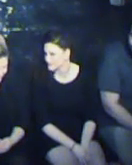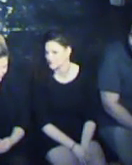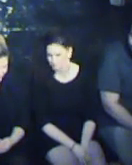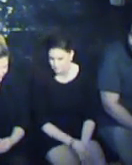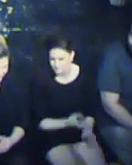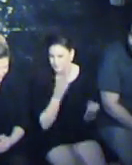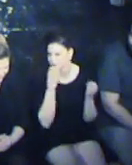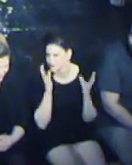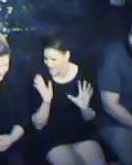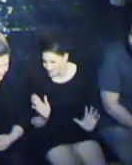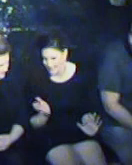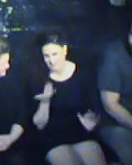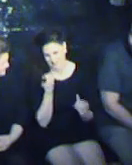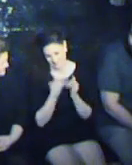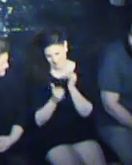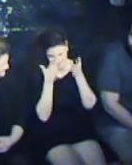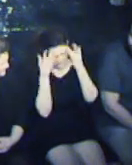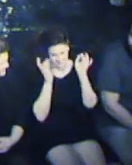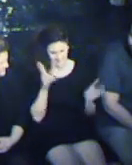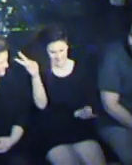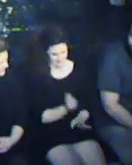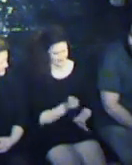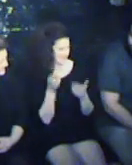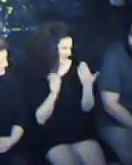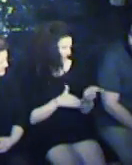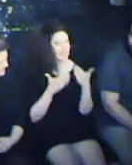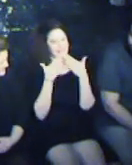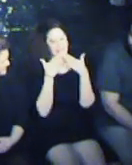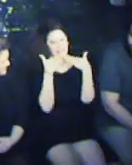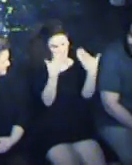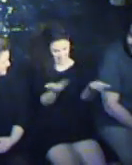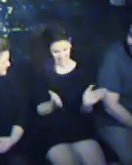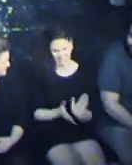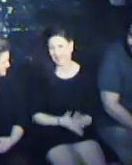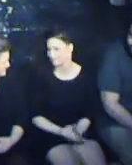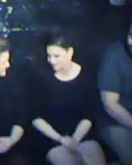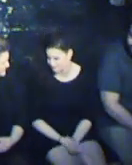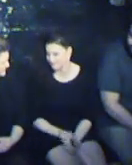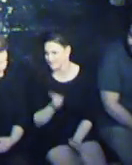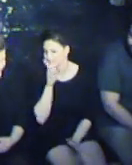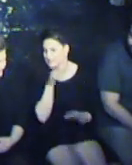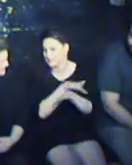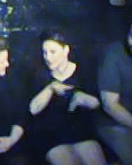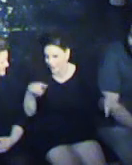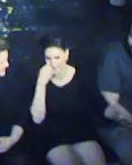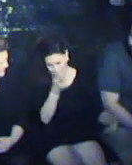Muy bien. Veo que ha aparecido aquí, carao. Gracias al silencio de las